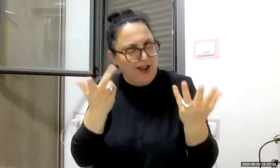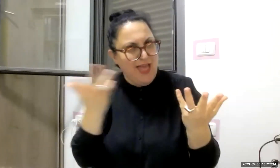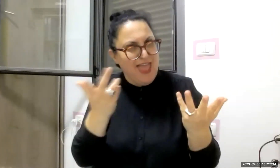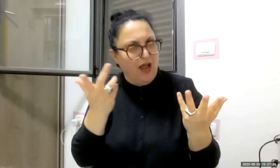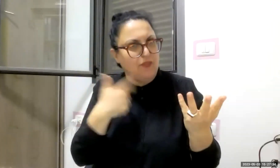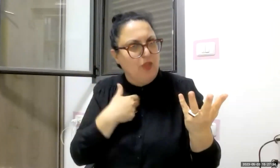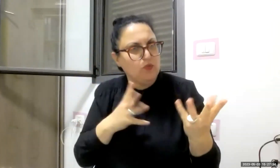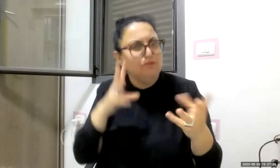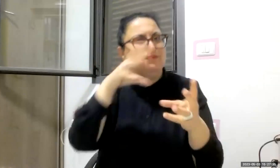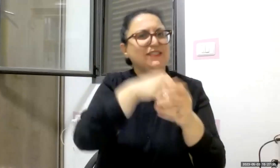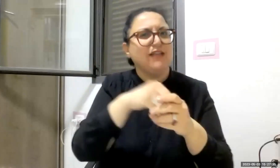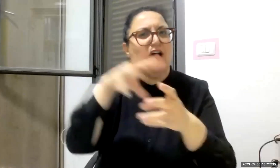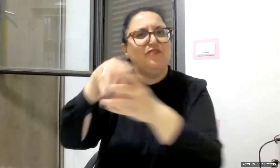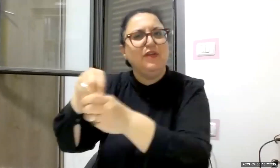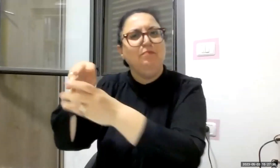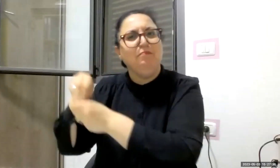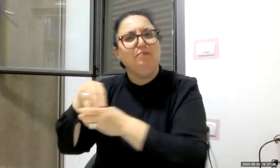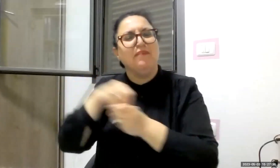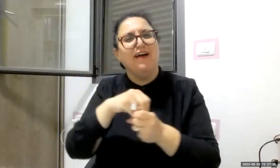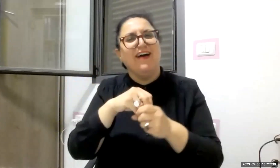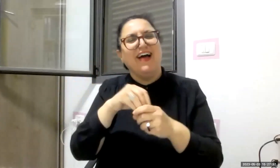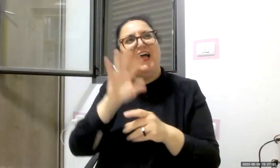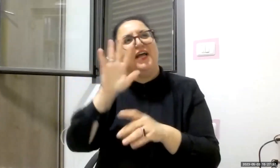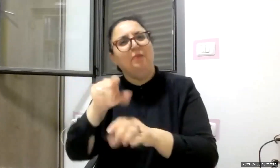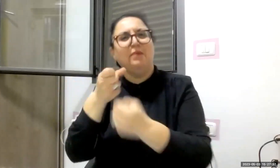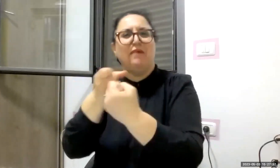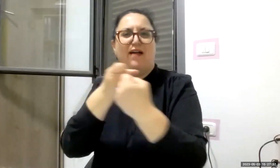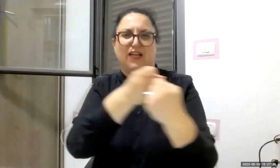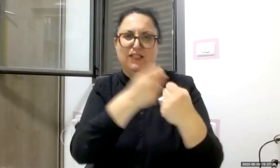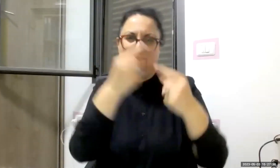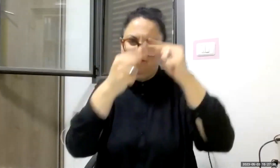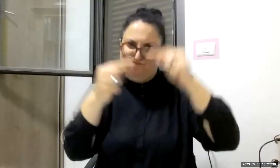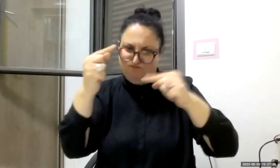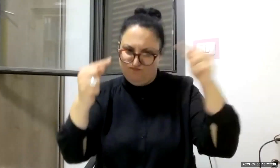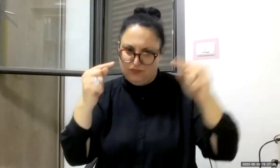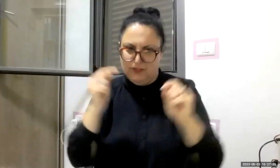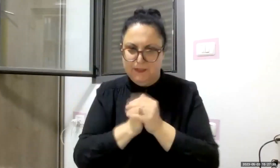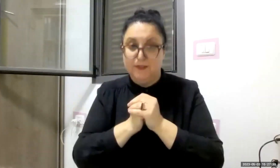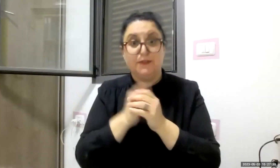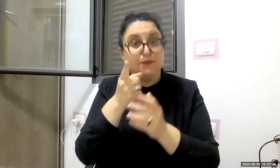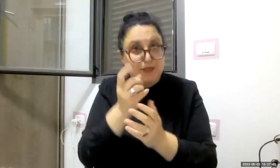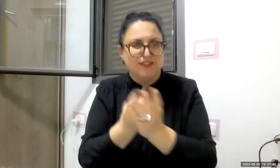לחשוב אבל איך אנחנו מצטרפים גם למאבקים המגוונים והשונים